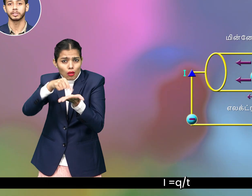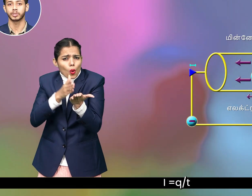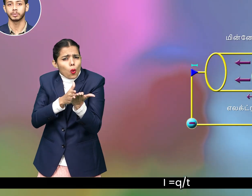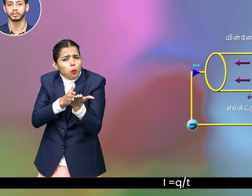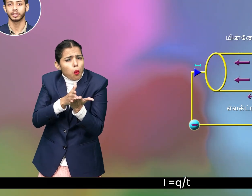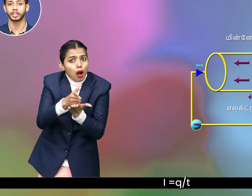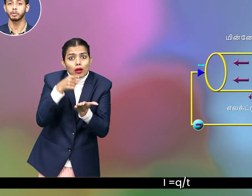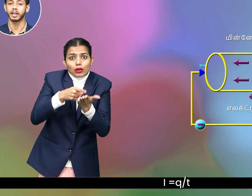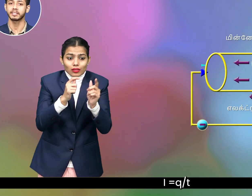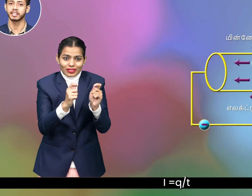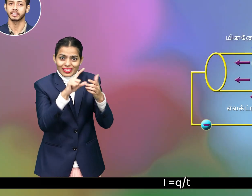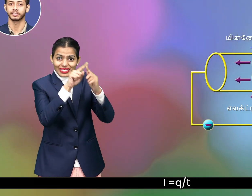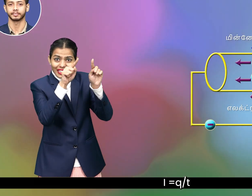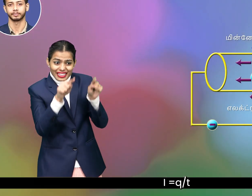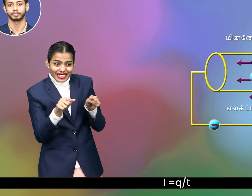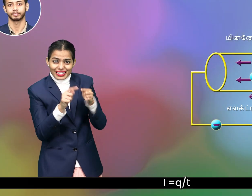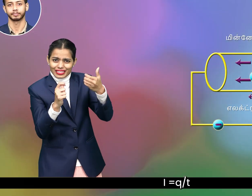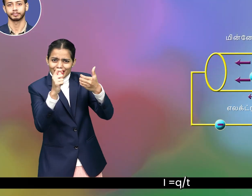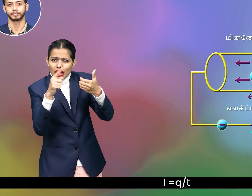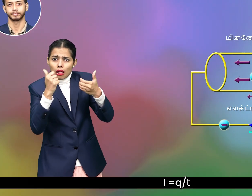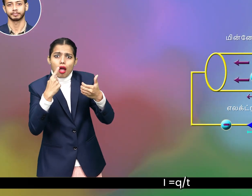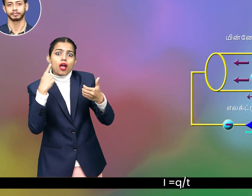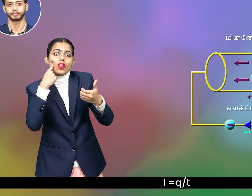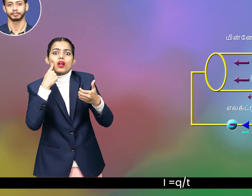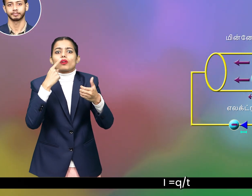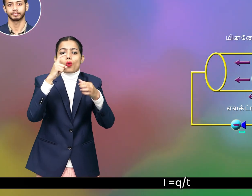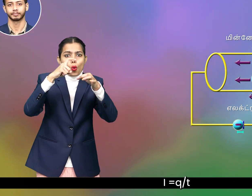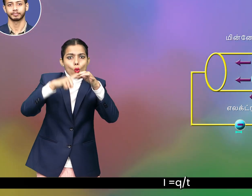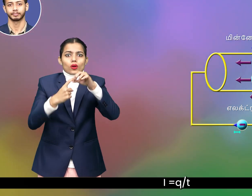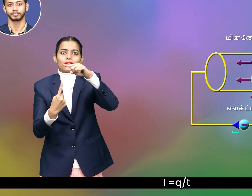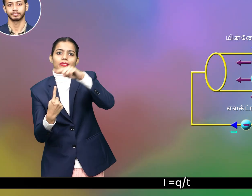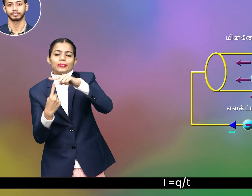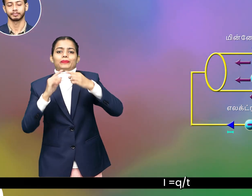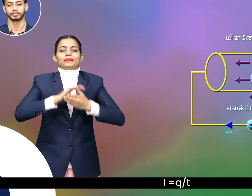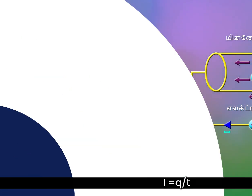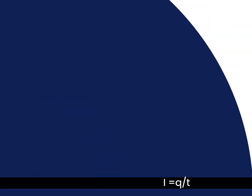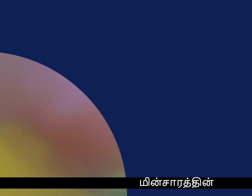I ஈடு Q பார் T.